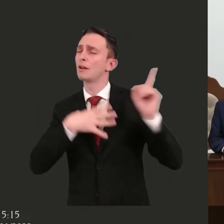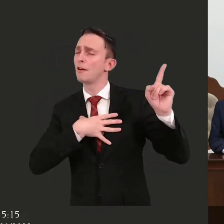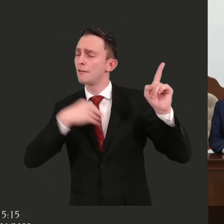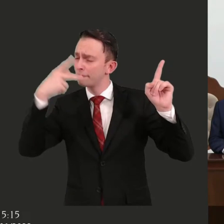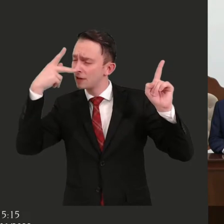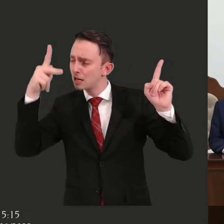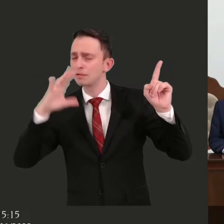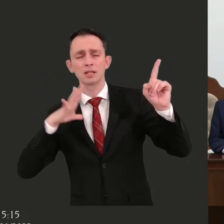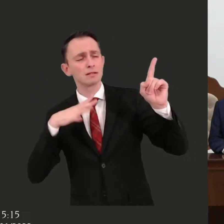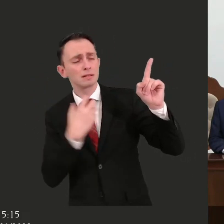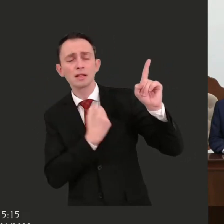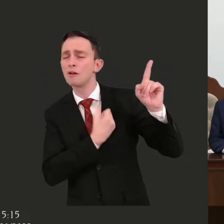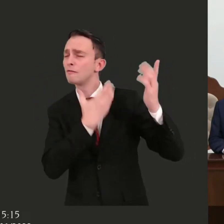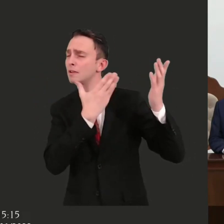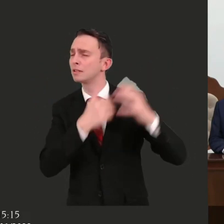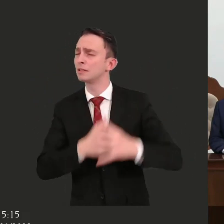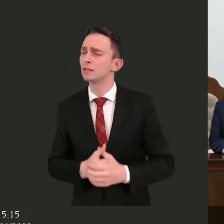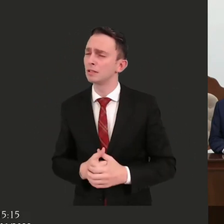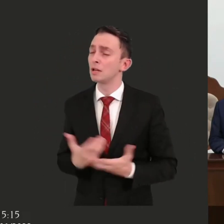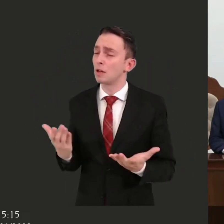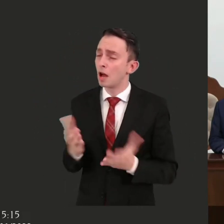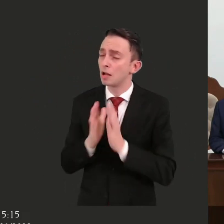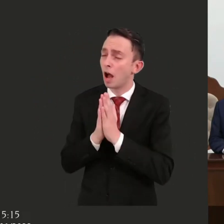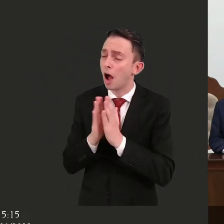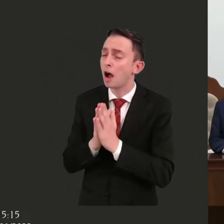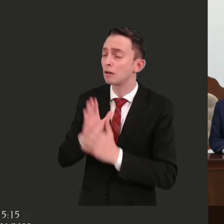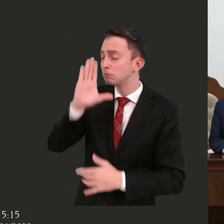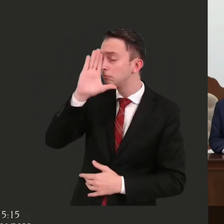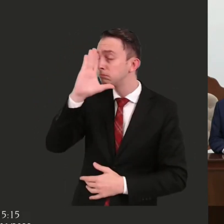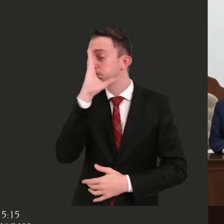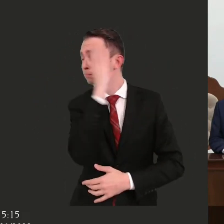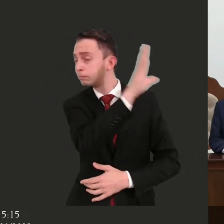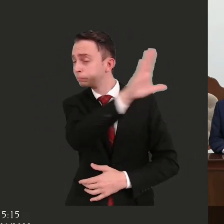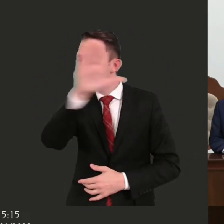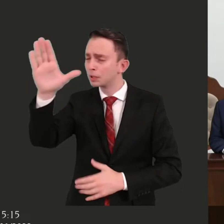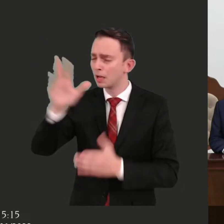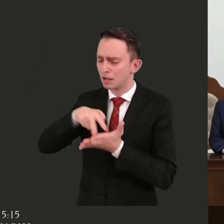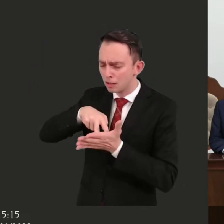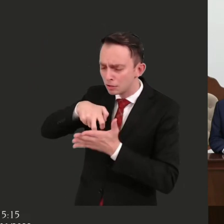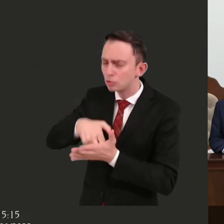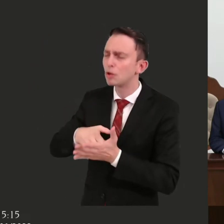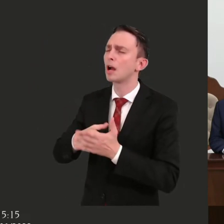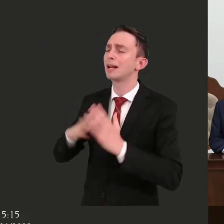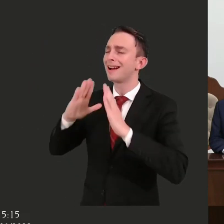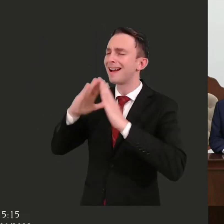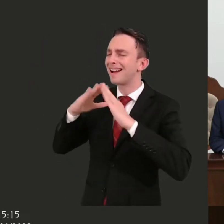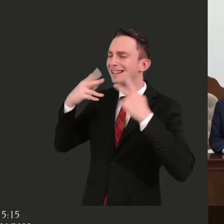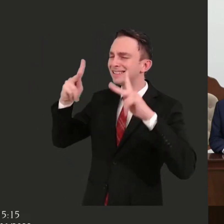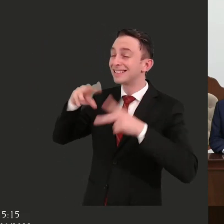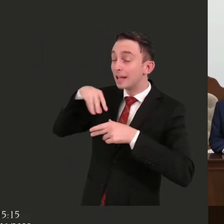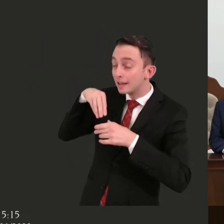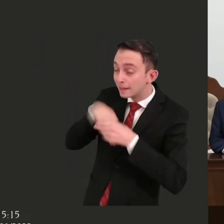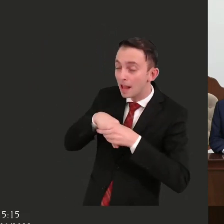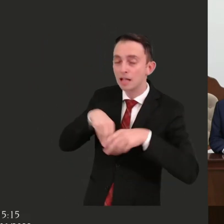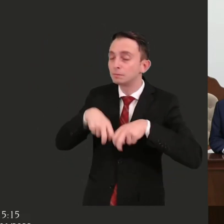nosso Salvador, ajoelhados estamos diante de ti, dentro da tua casa, onde